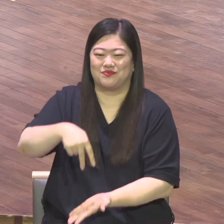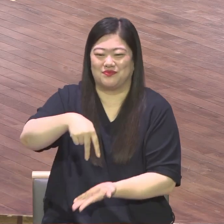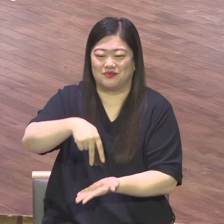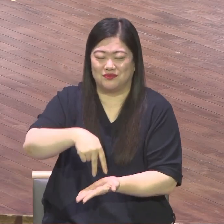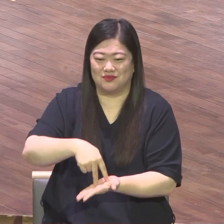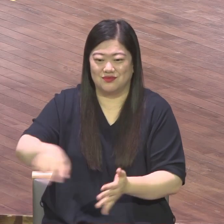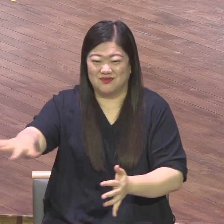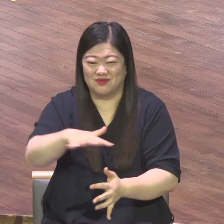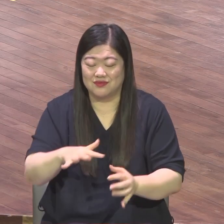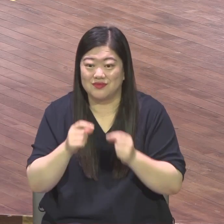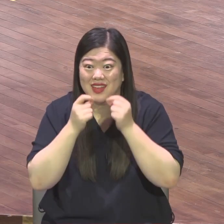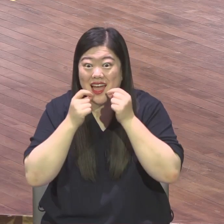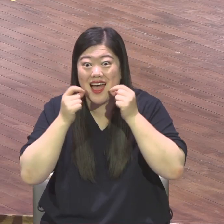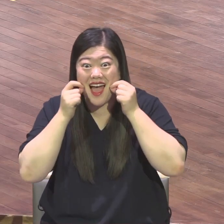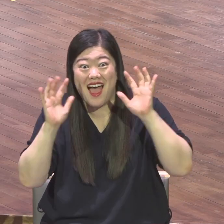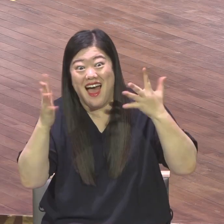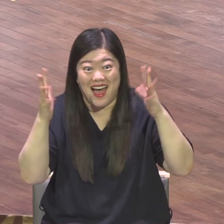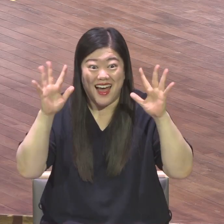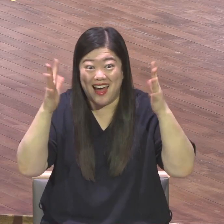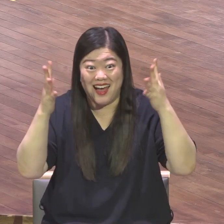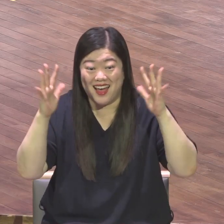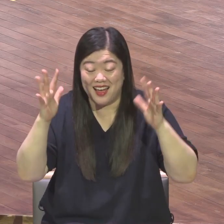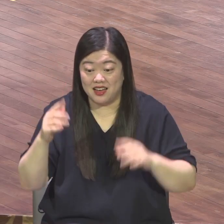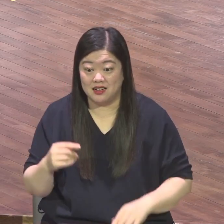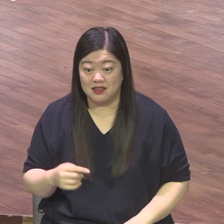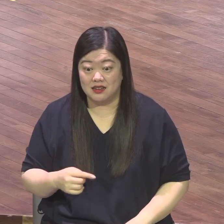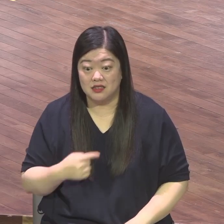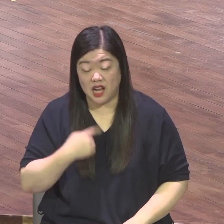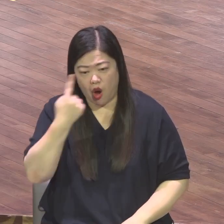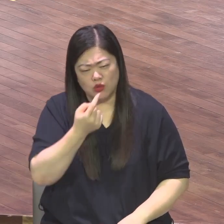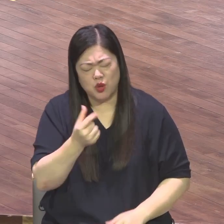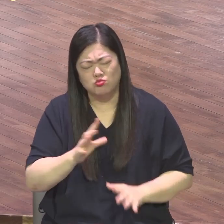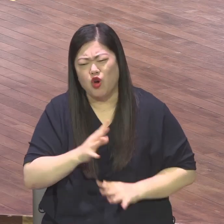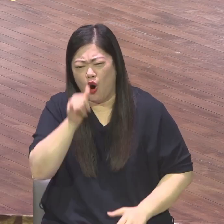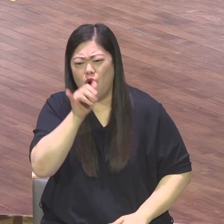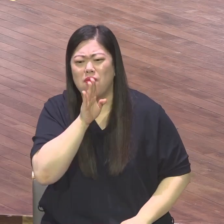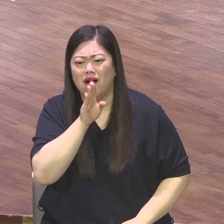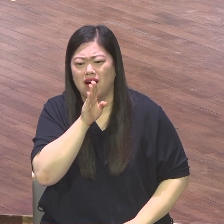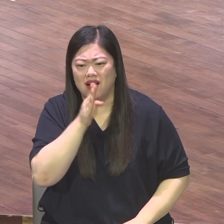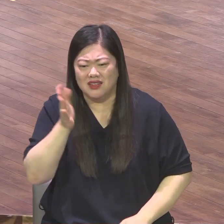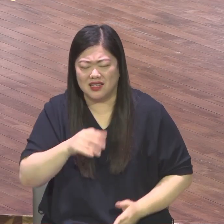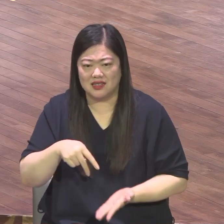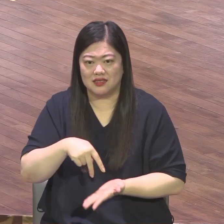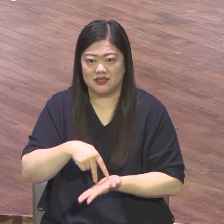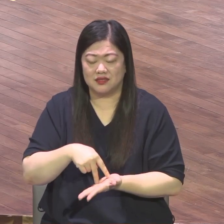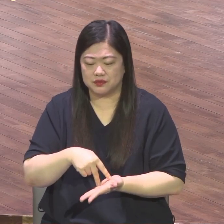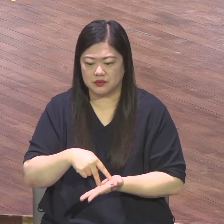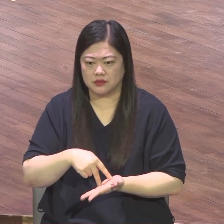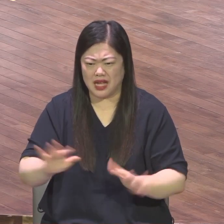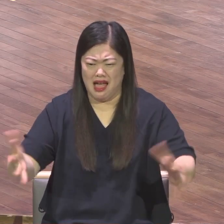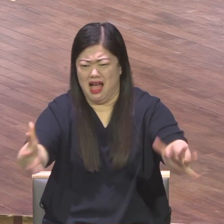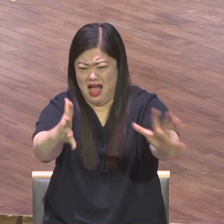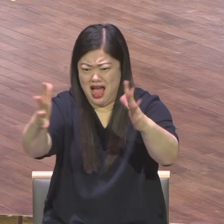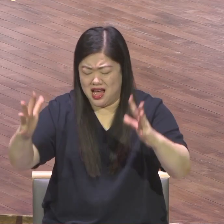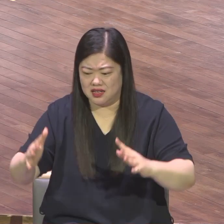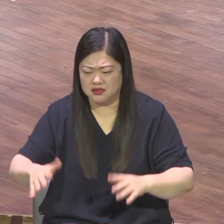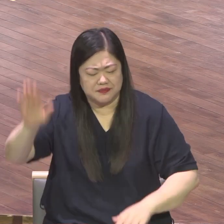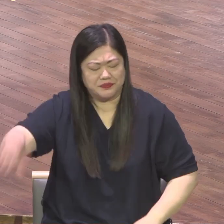가는데 서니까 박수가 끝이 안 나. 계속 저 서 있으니까 어색해. 그만해.